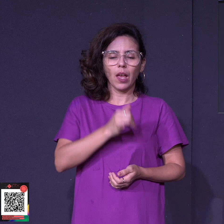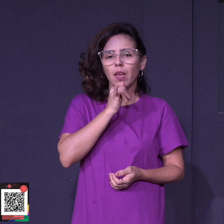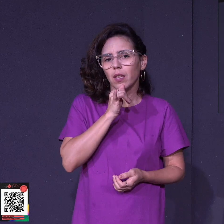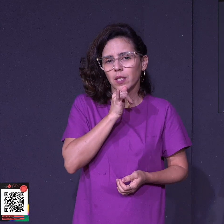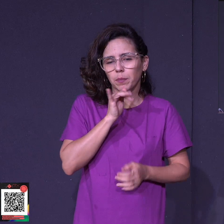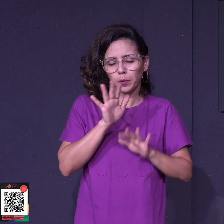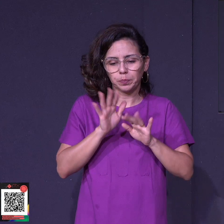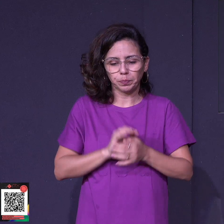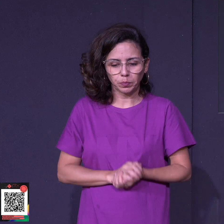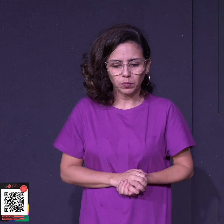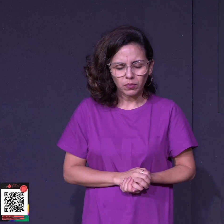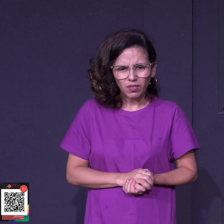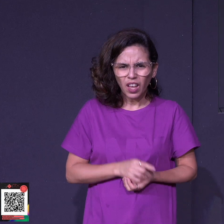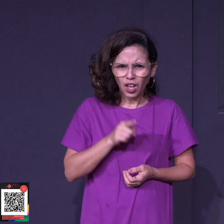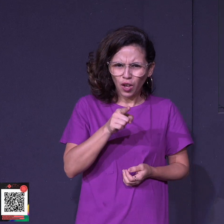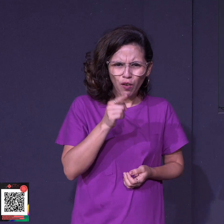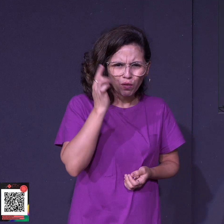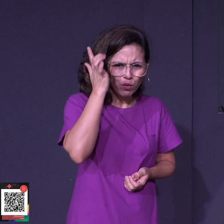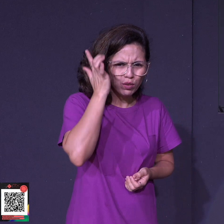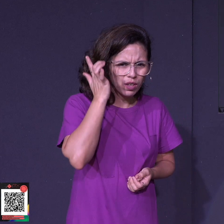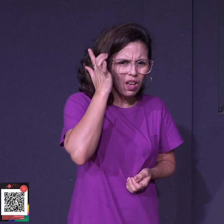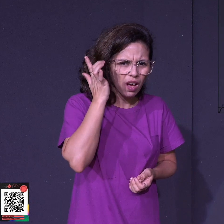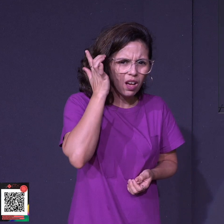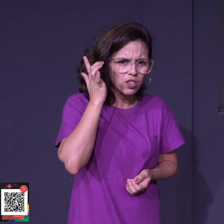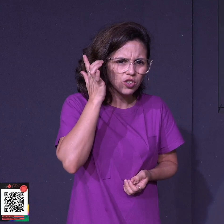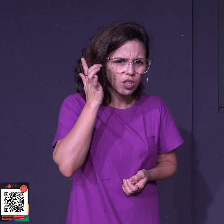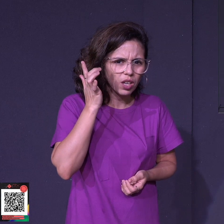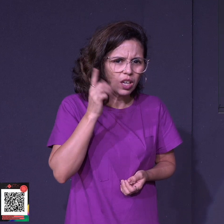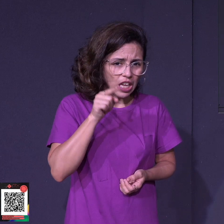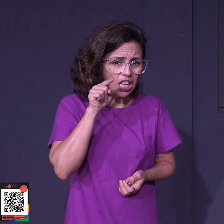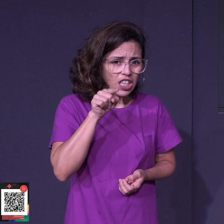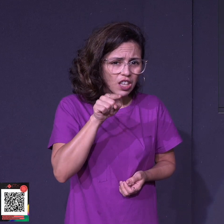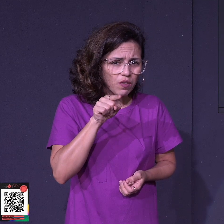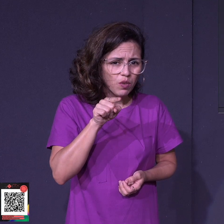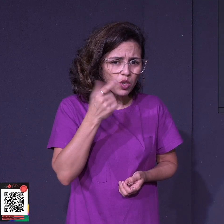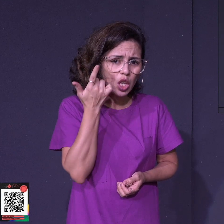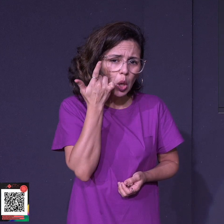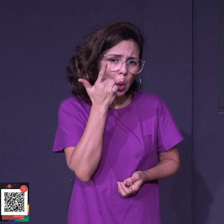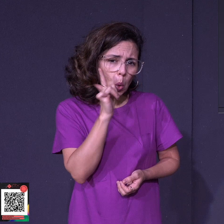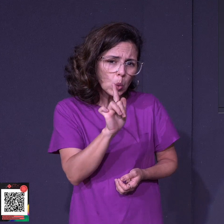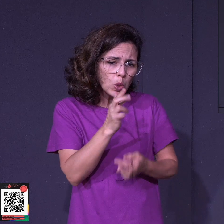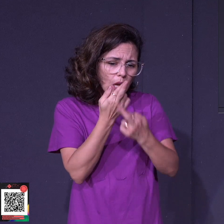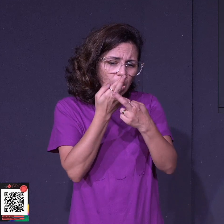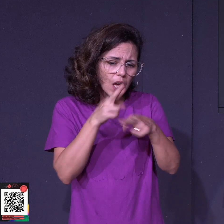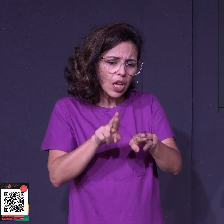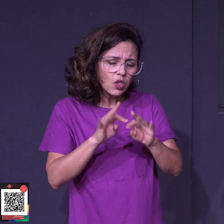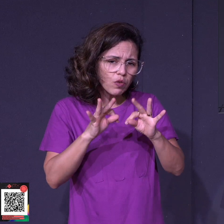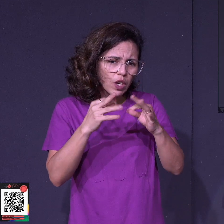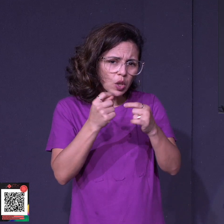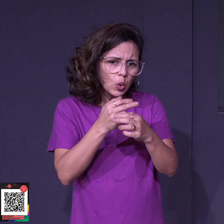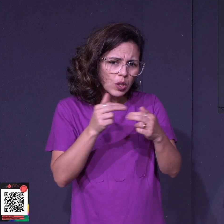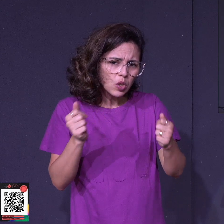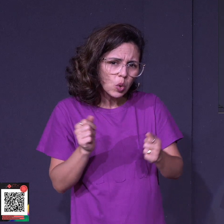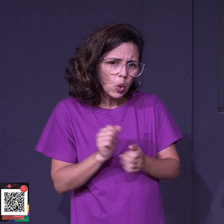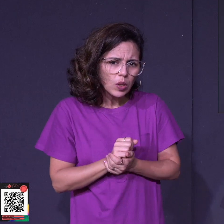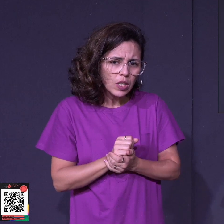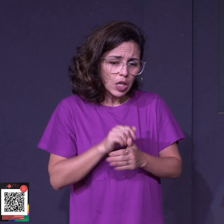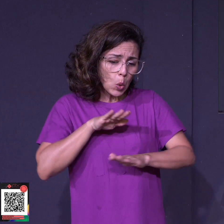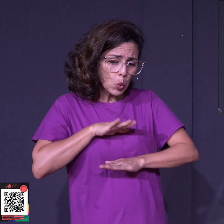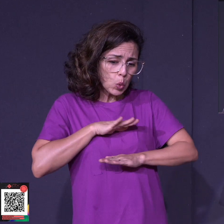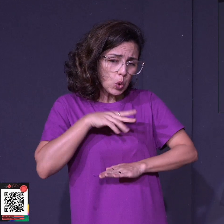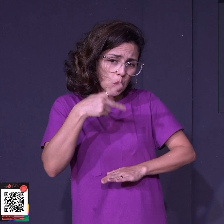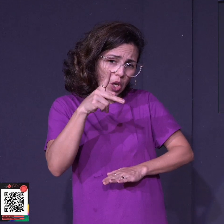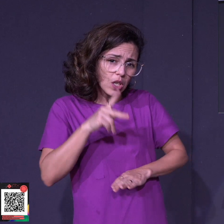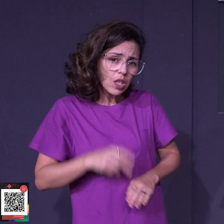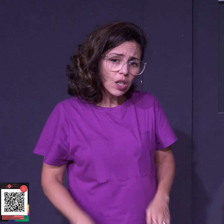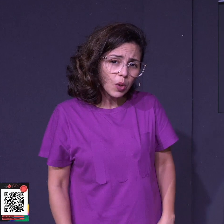está no controle, você que vai fazer a coisa acontecer. Você só vai atrasar, querido. Você só vai bagunçar o meio de campo, porque não é a